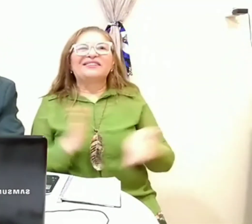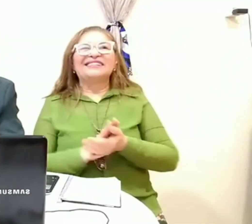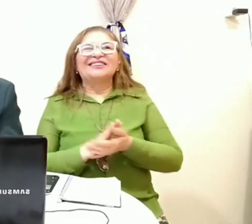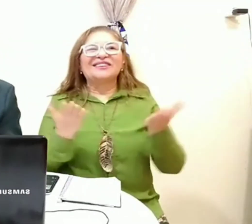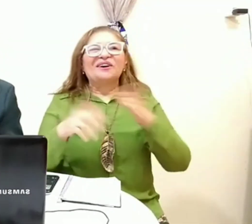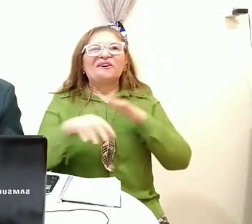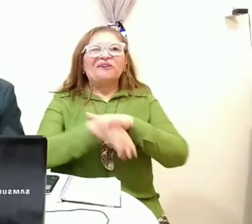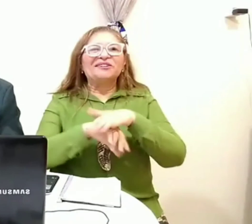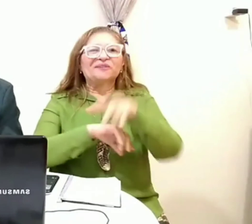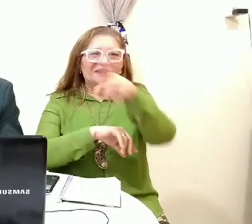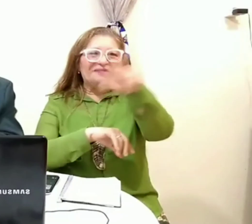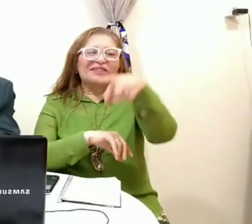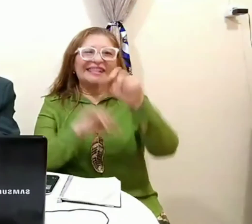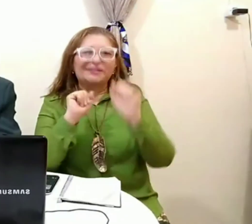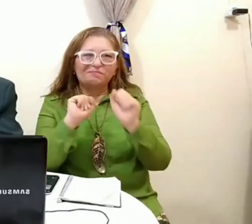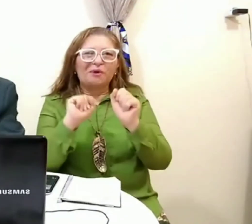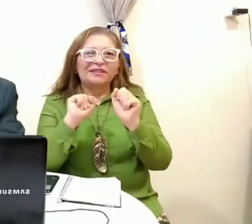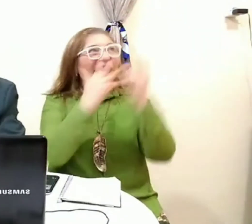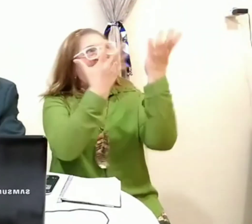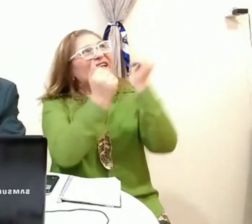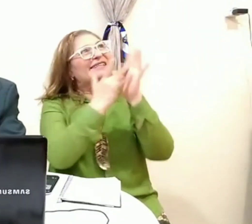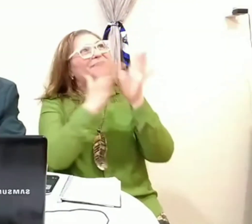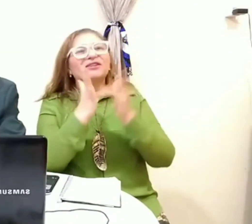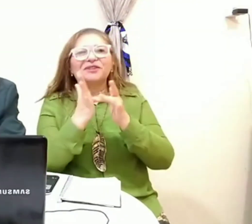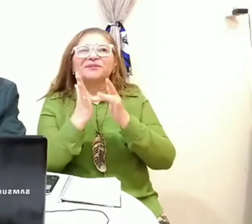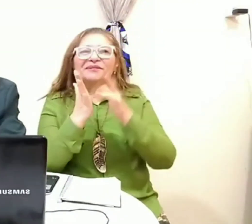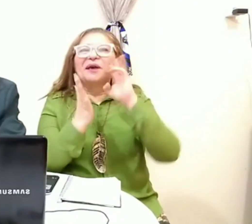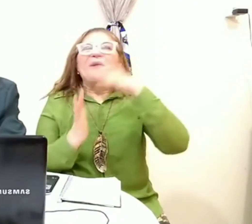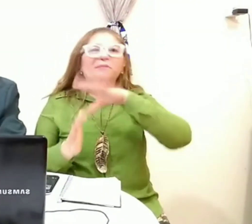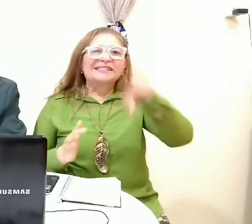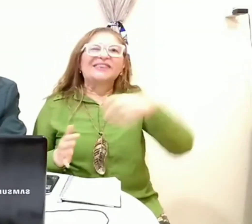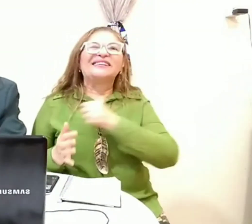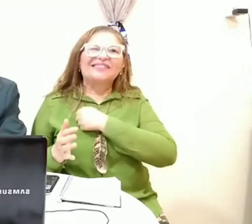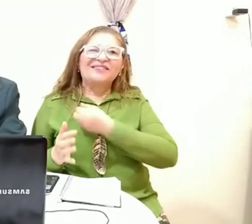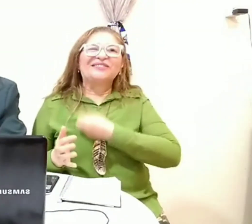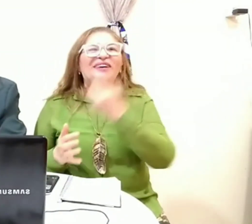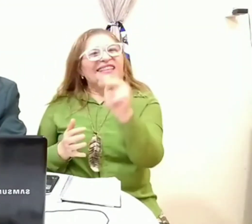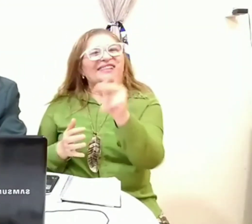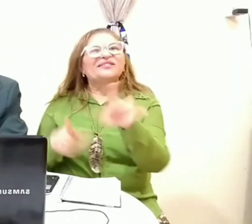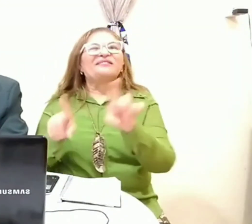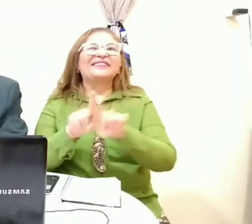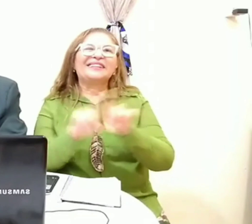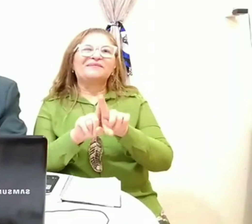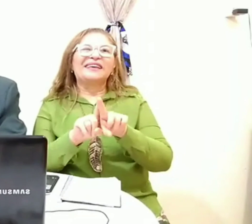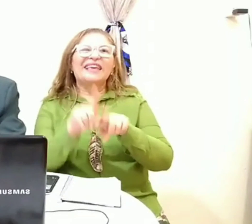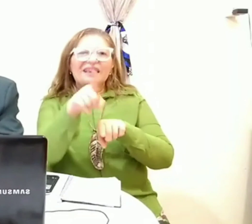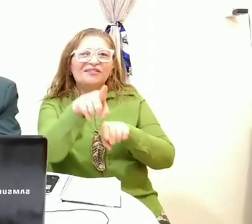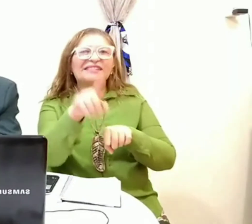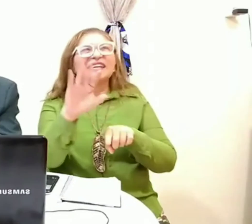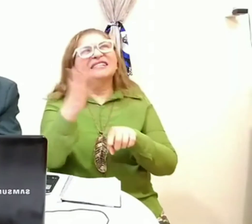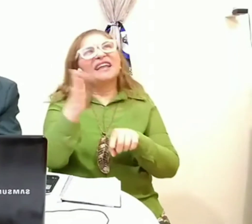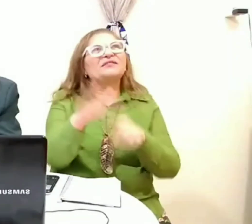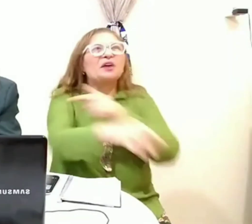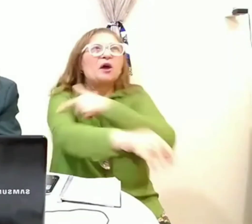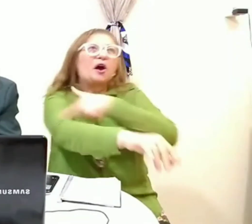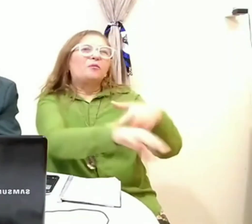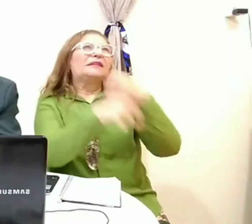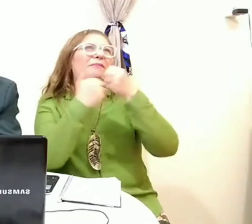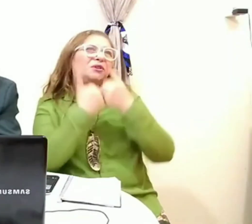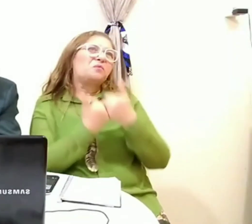noite você pode receber Jesus como Senhor e Salvador da sua vida. E se você já tinha um comportamento